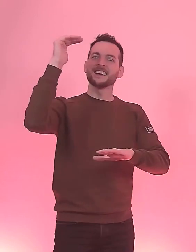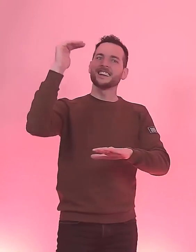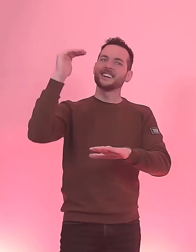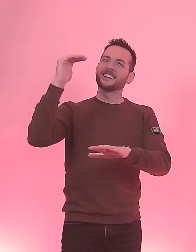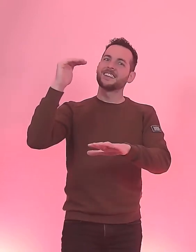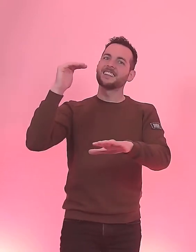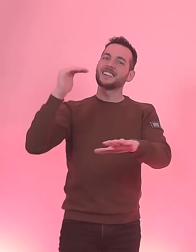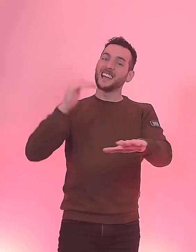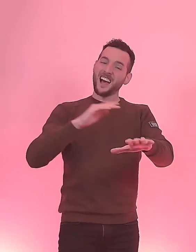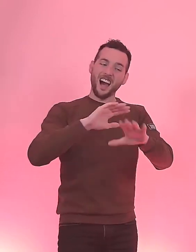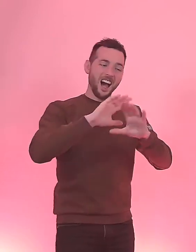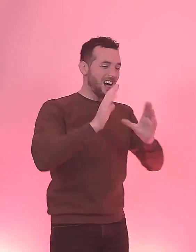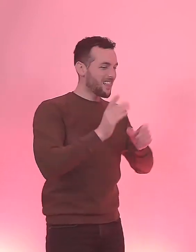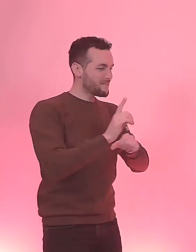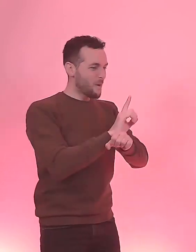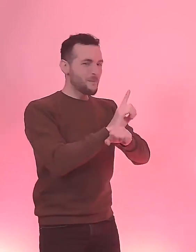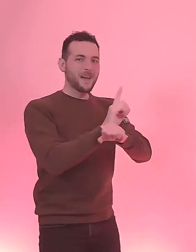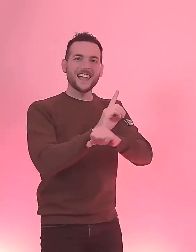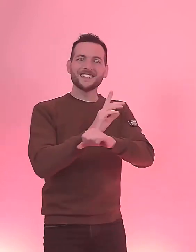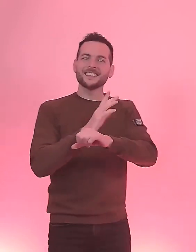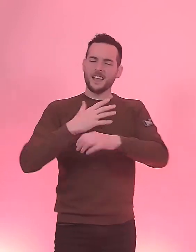hallo het idee